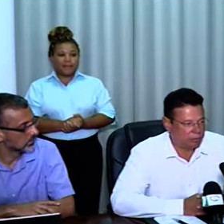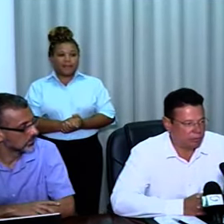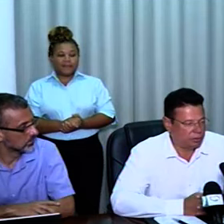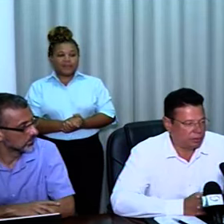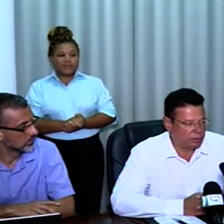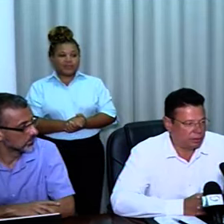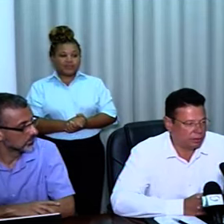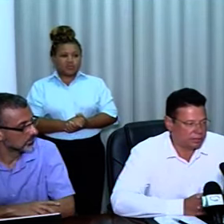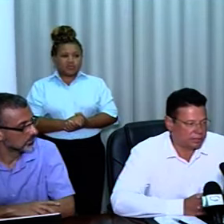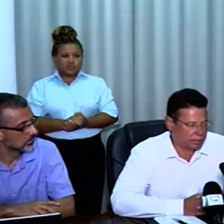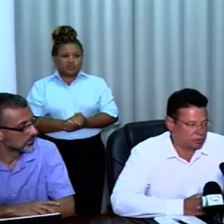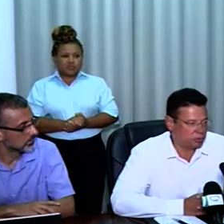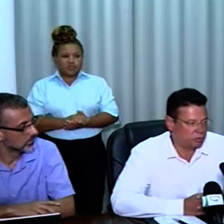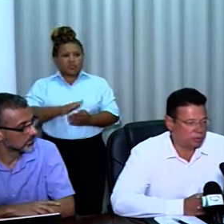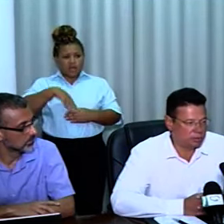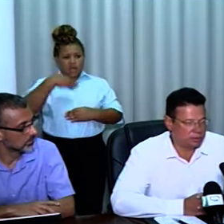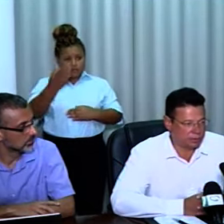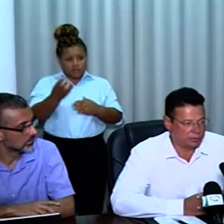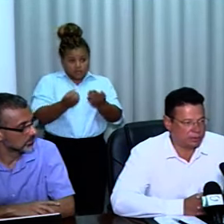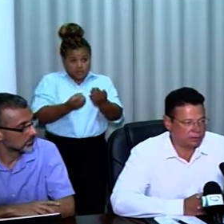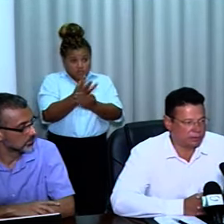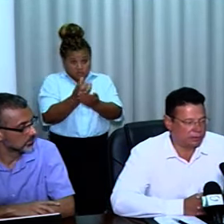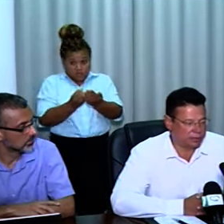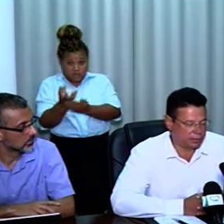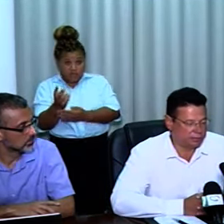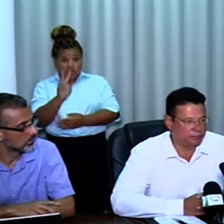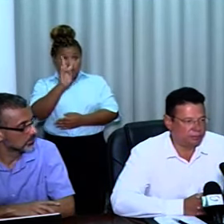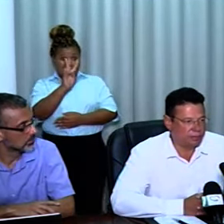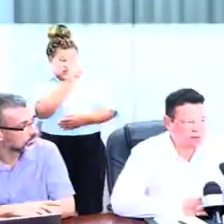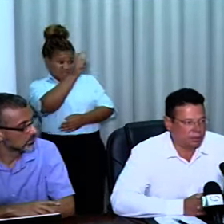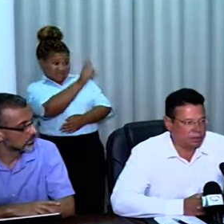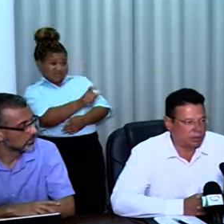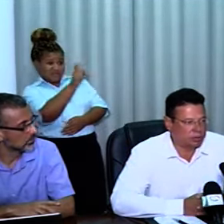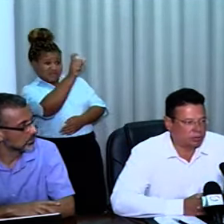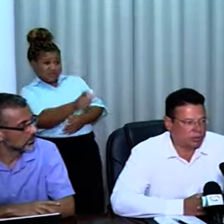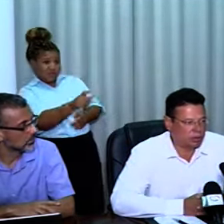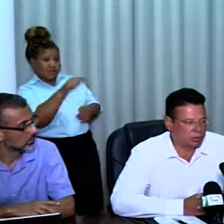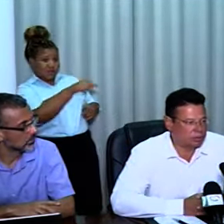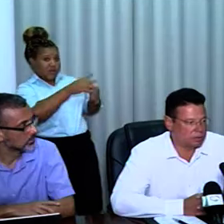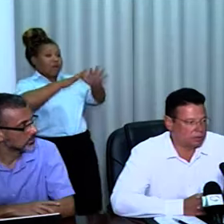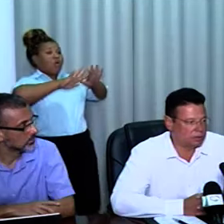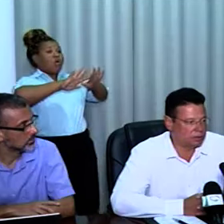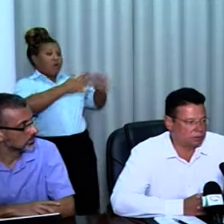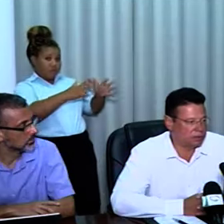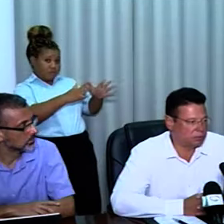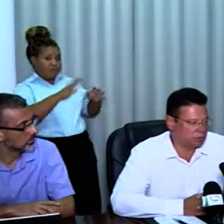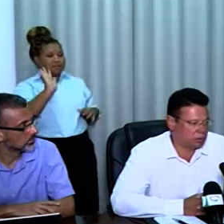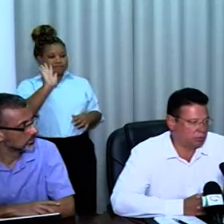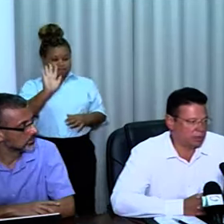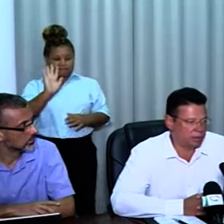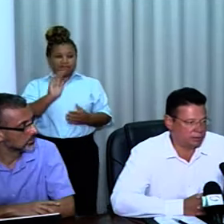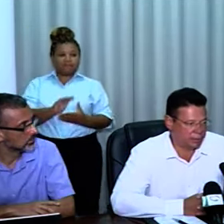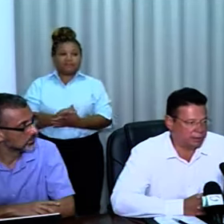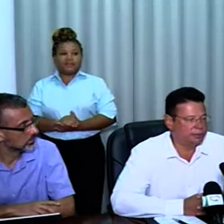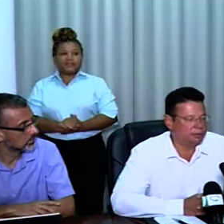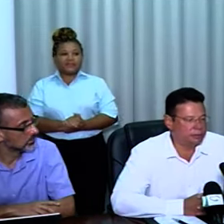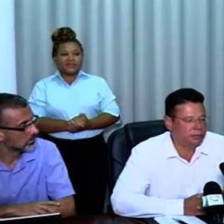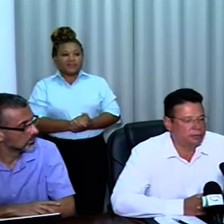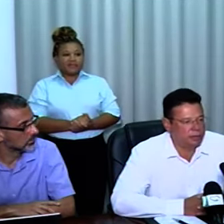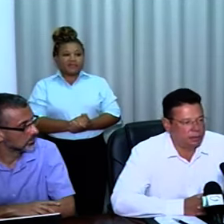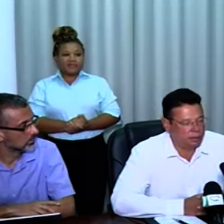détails. Situation de sa bonne patient. Il a aussi donné tout le temps de la quarantaine.